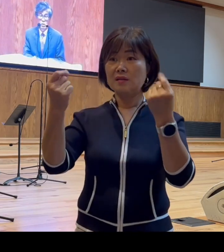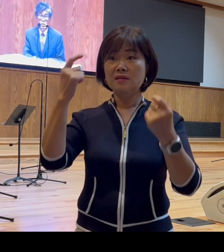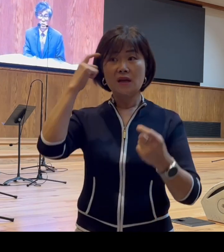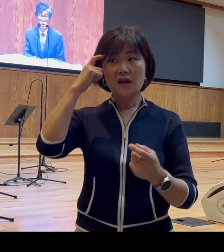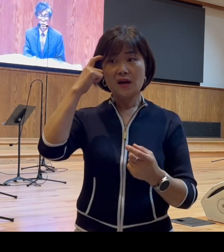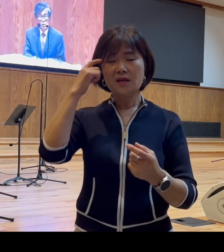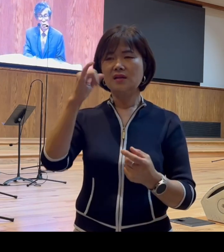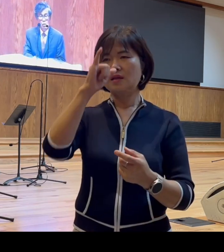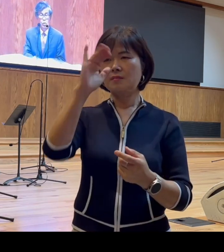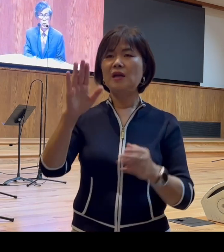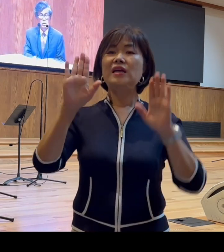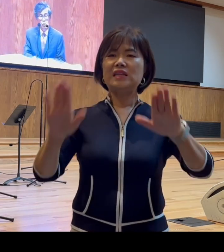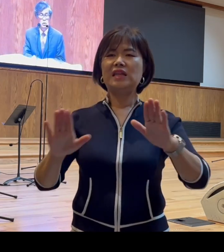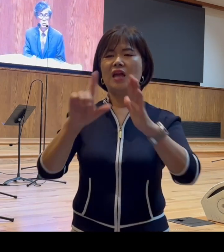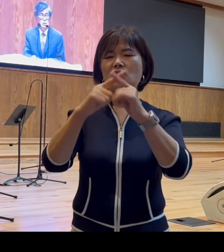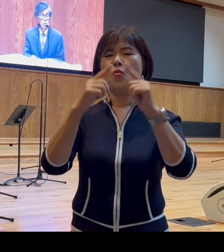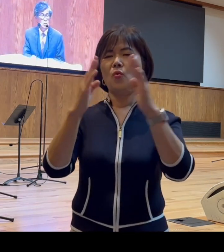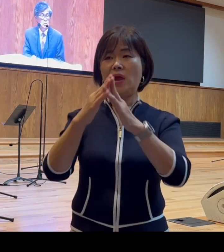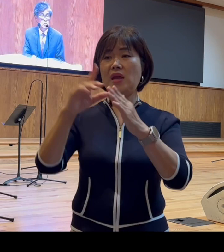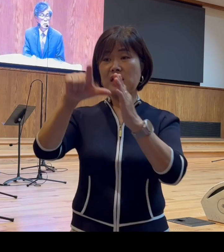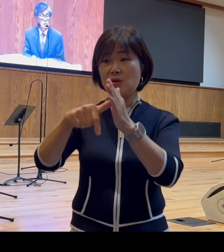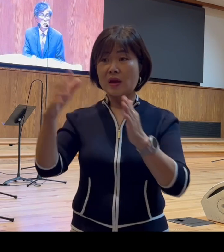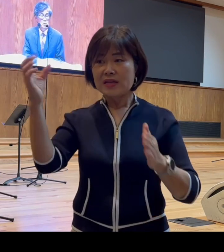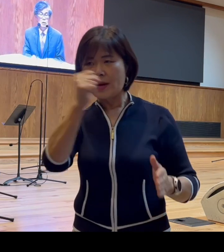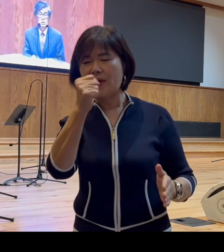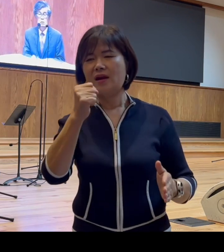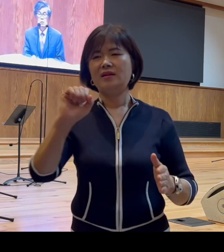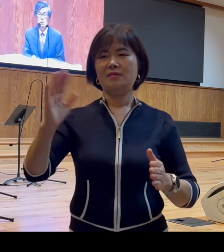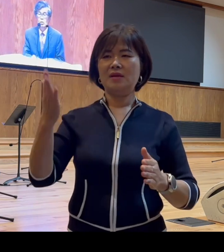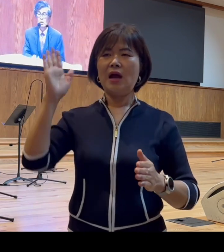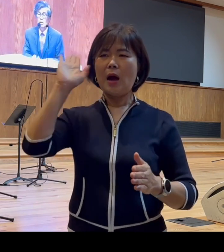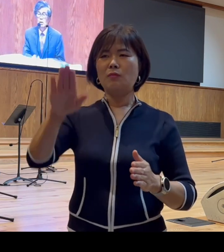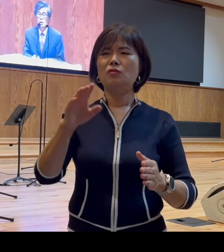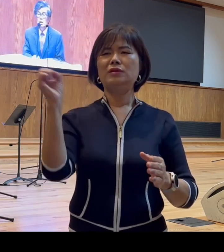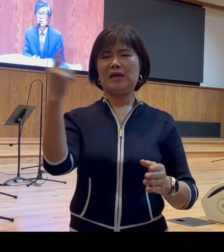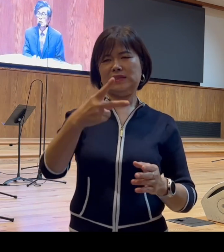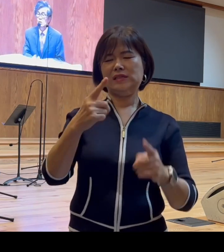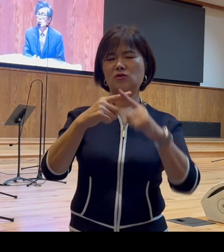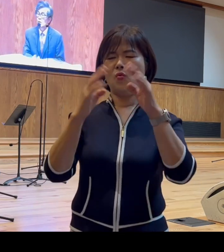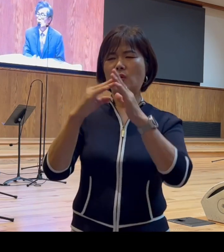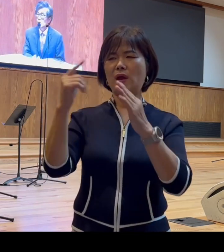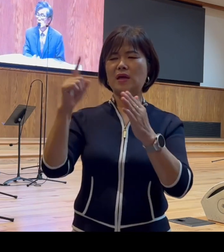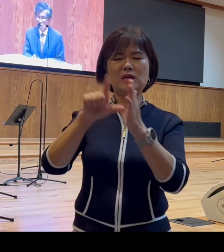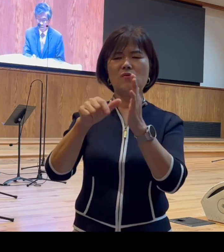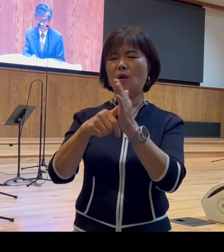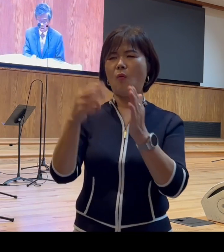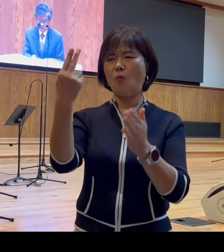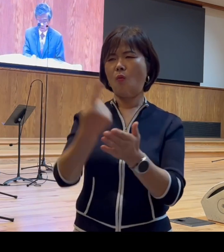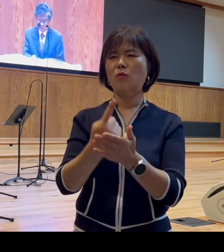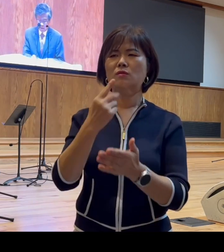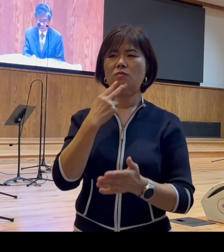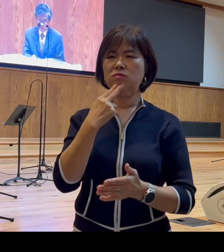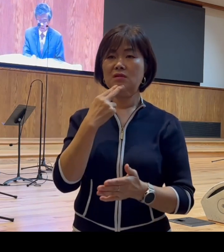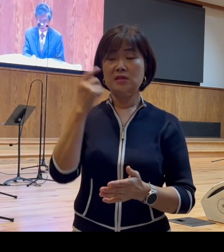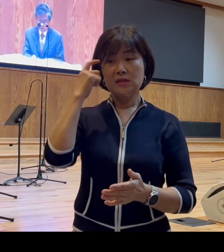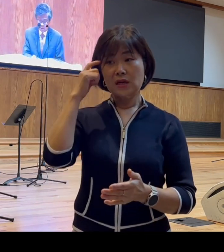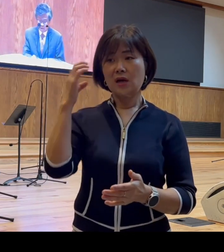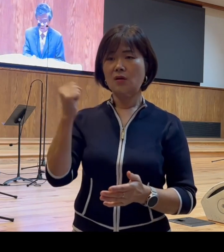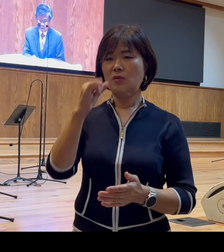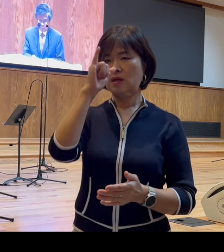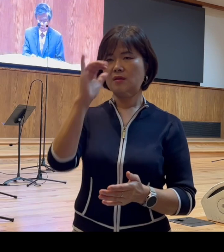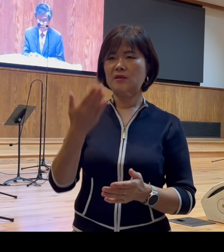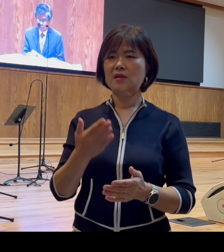들어요. 이때 교회가 기회를 잡지 못하면 다시는 교회에 이만한 기회가 없겠다 이런 생각이 드는